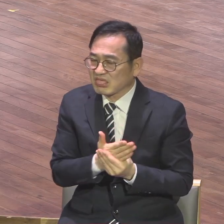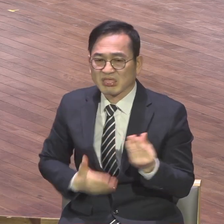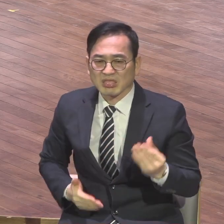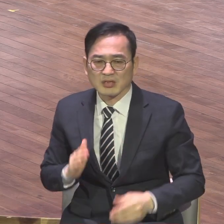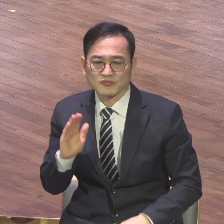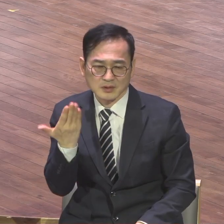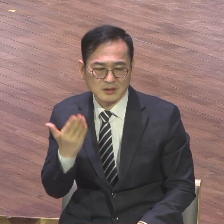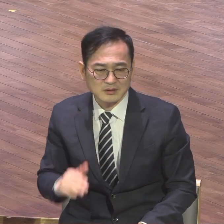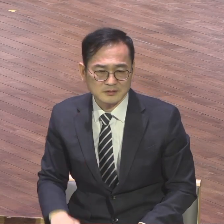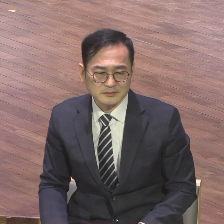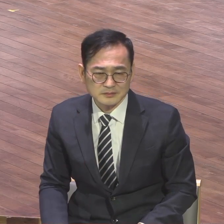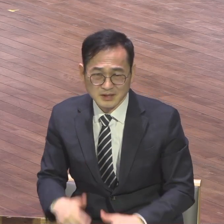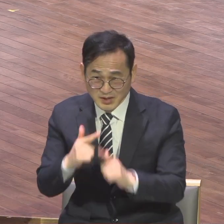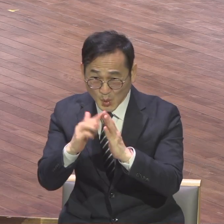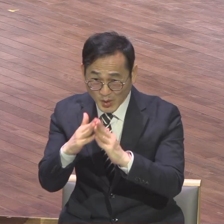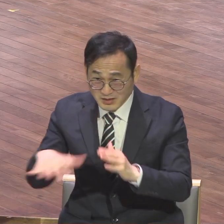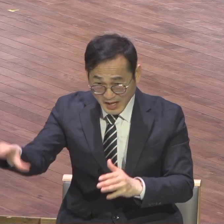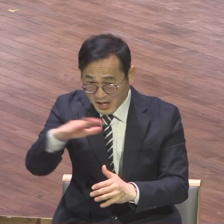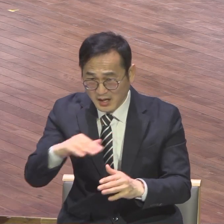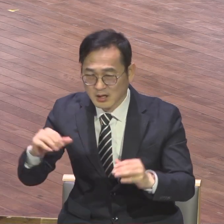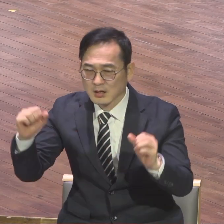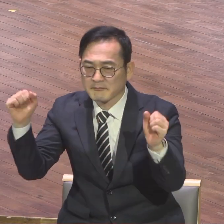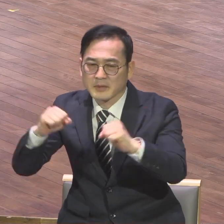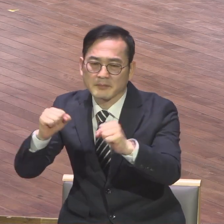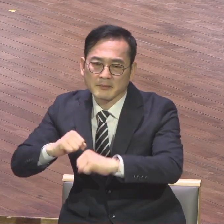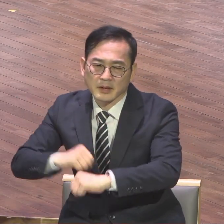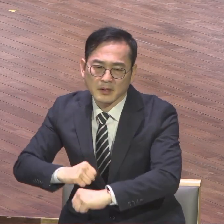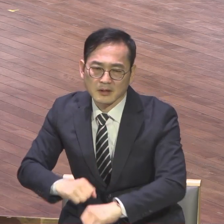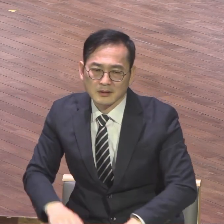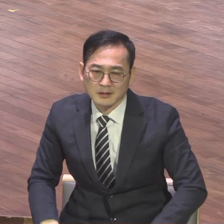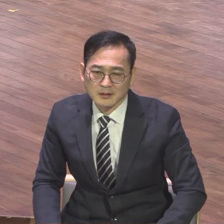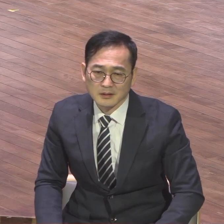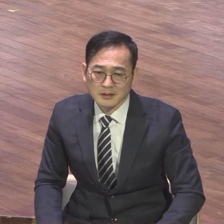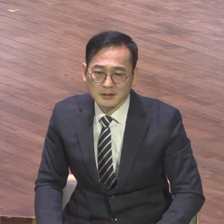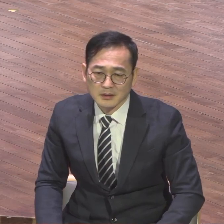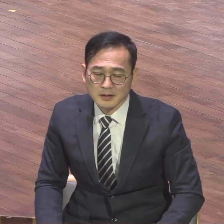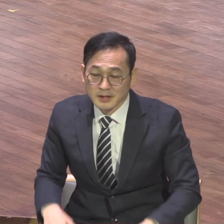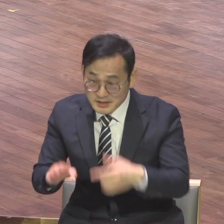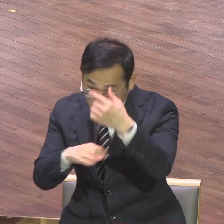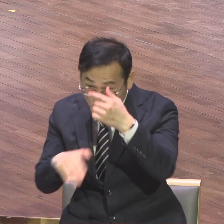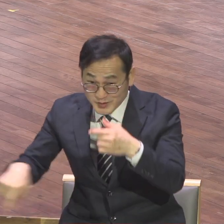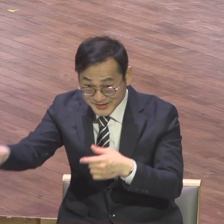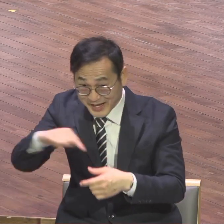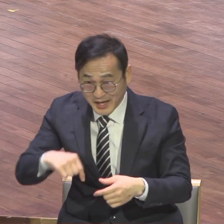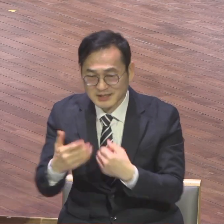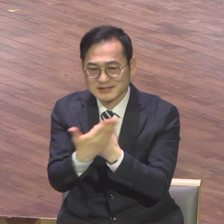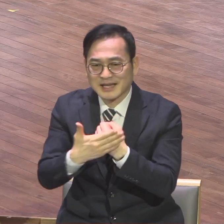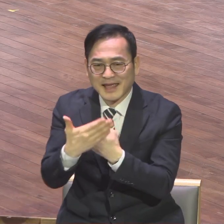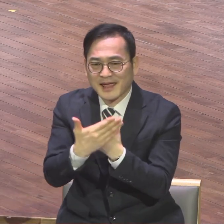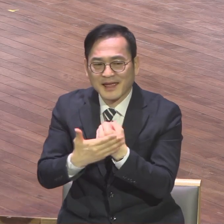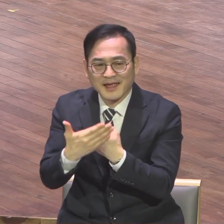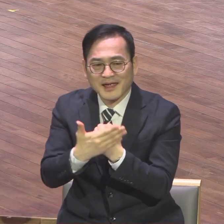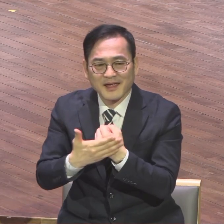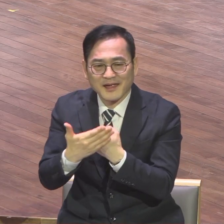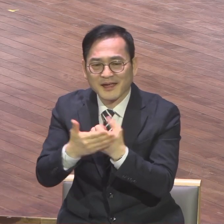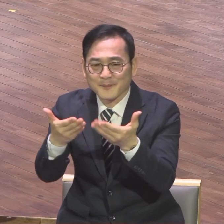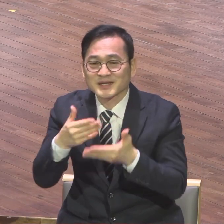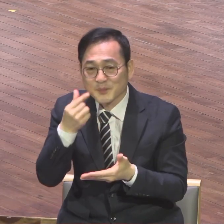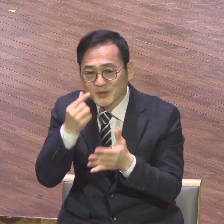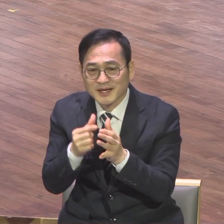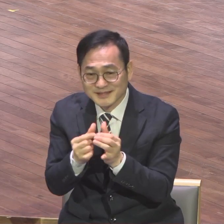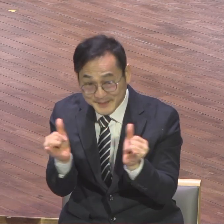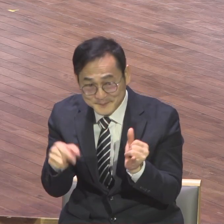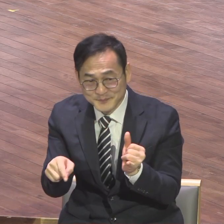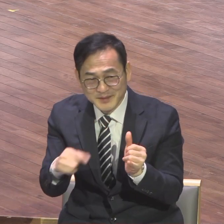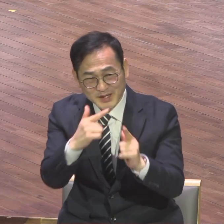다시 말해 뭐요? 교회가 망해야 돼요. 교회 문 닫는 게 소원이야. 은혜 못 받는 사람들은 그렇습니다.